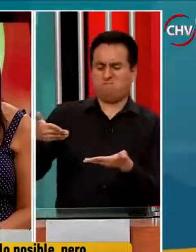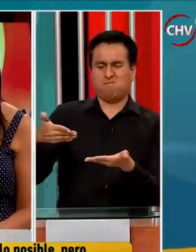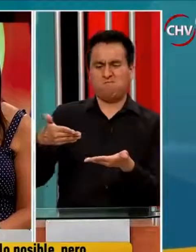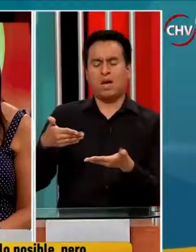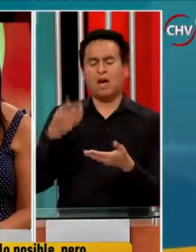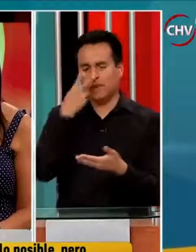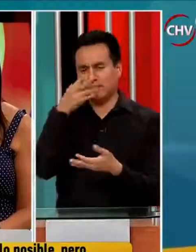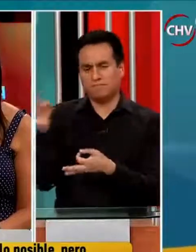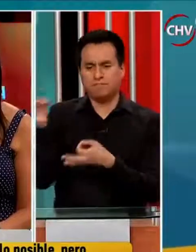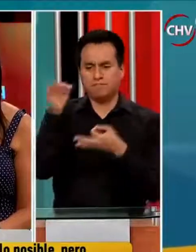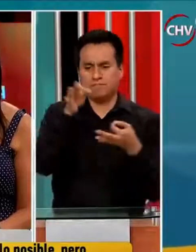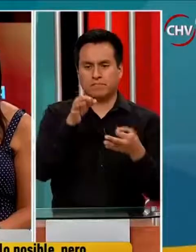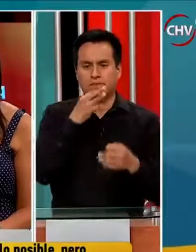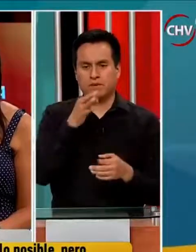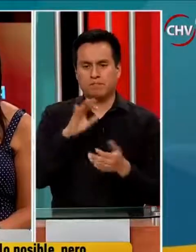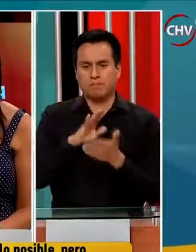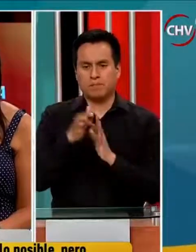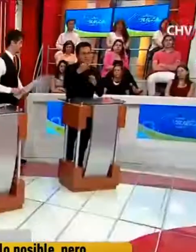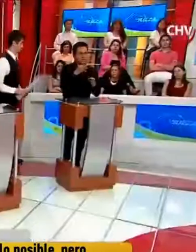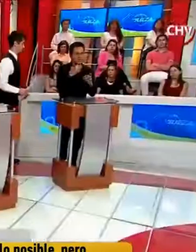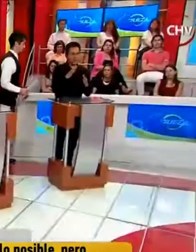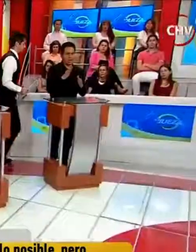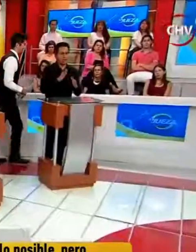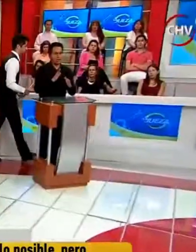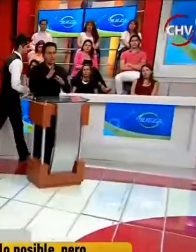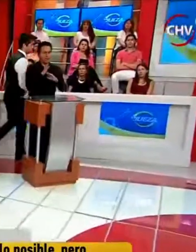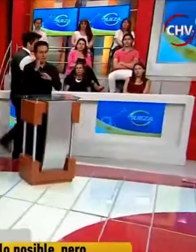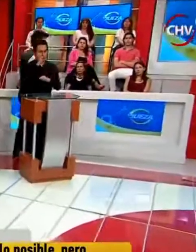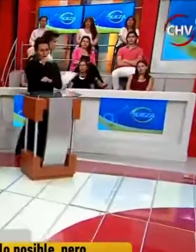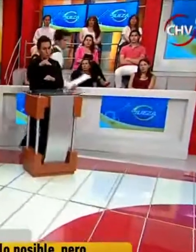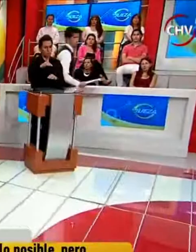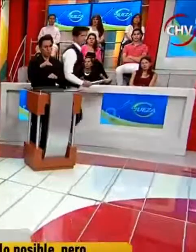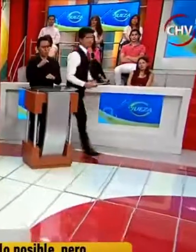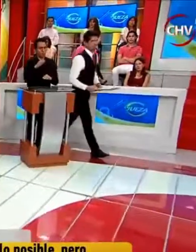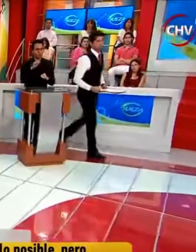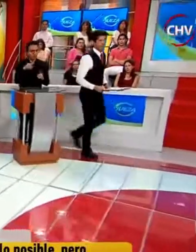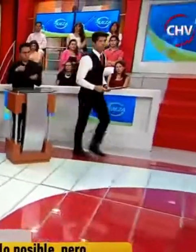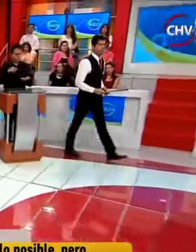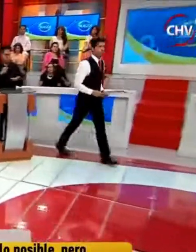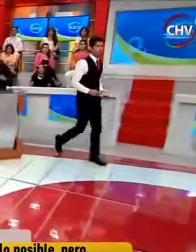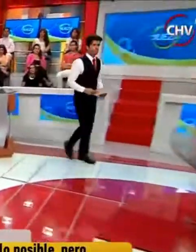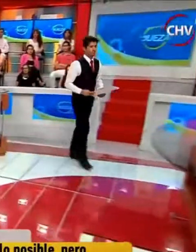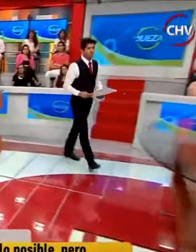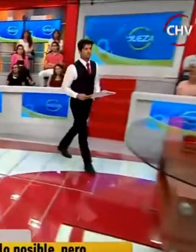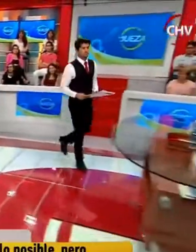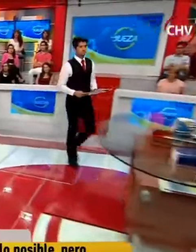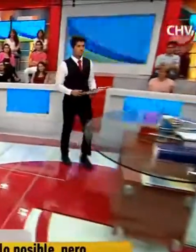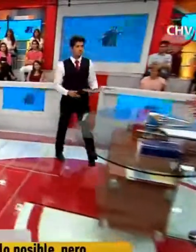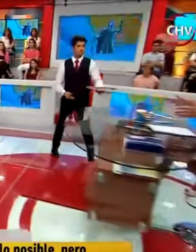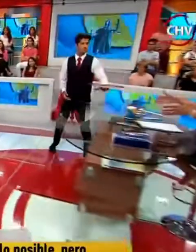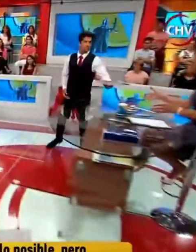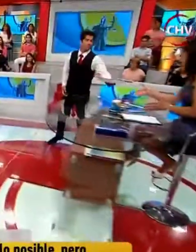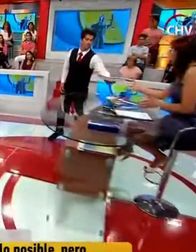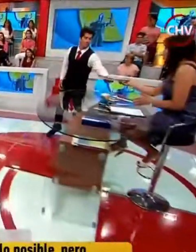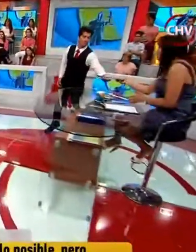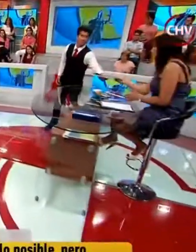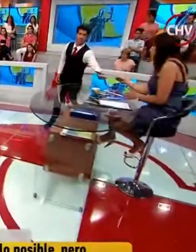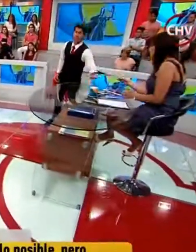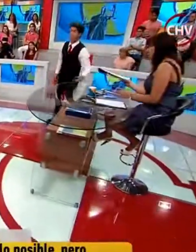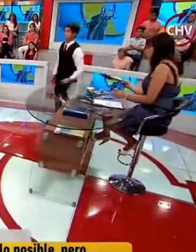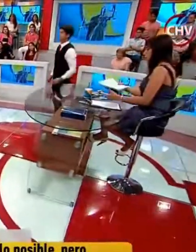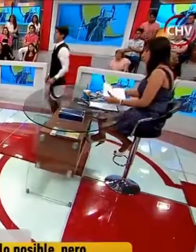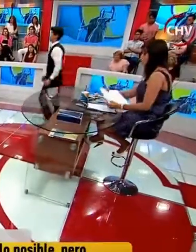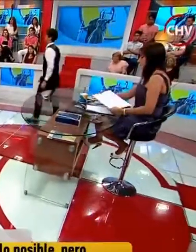Tengo todos mis... todos esos papeles... ¿Lo llamaron? ¿Se presentó él? No, sí me la rechazaron. O sea, de primera. De primera. Fui